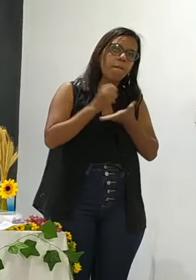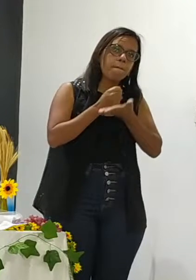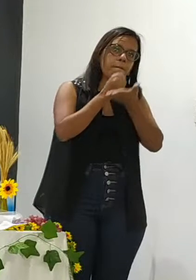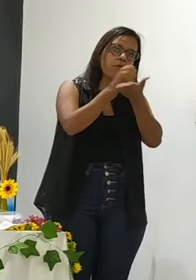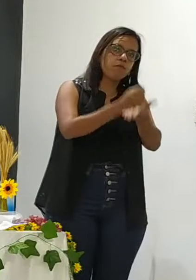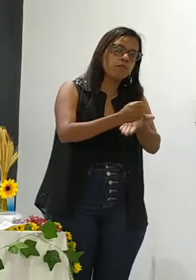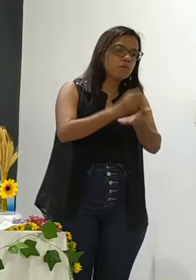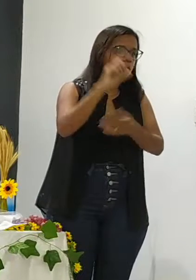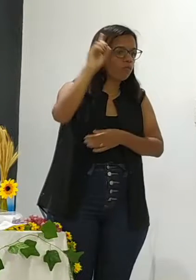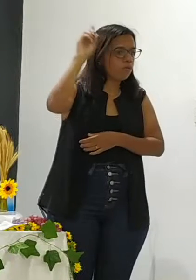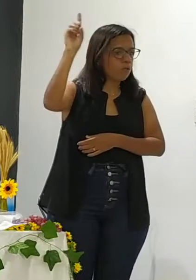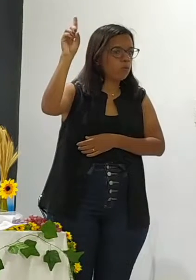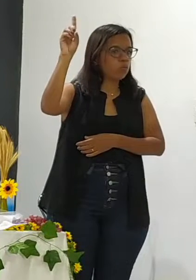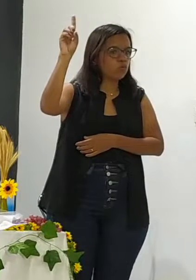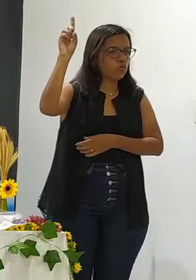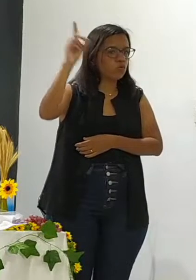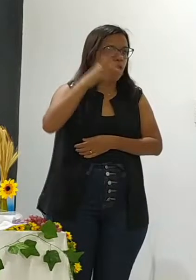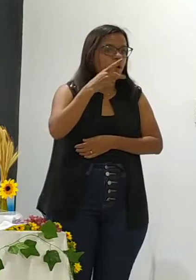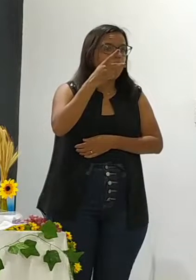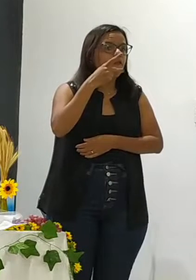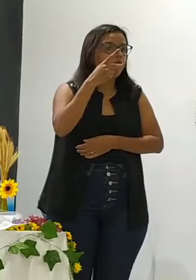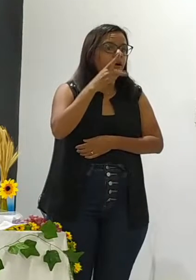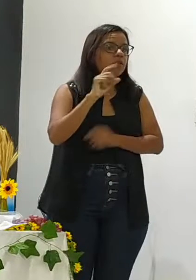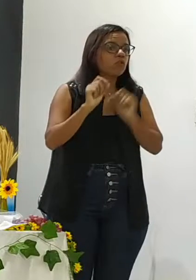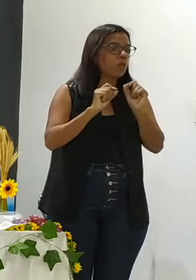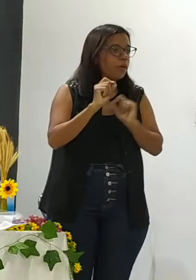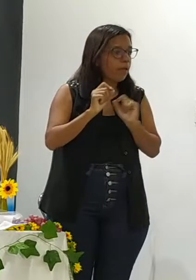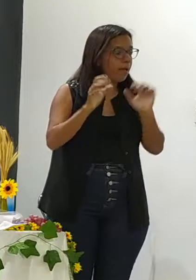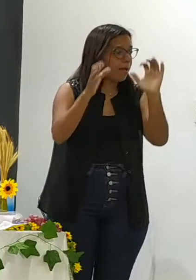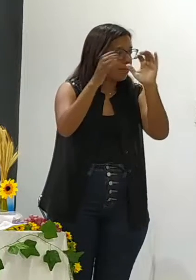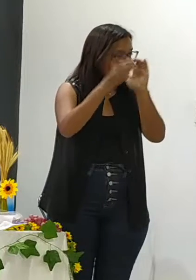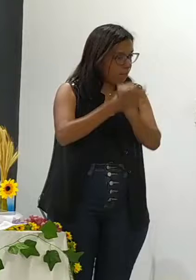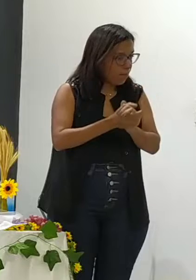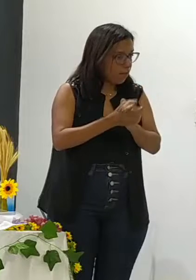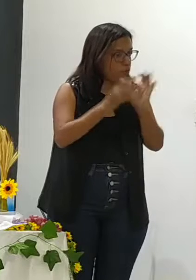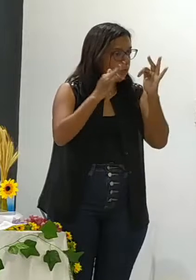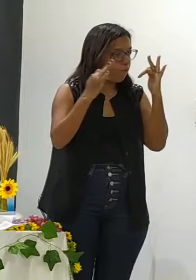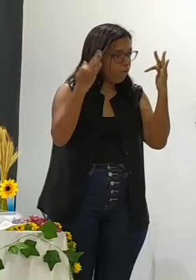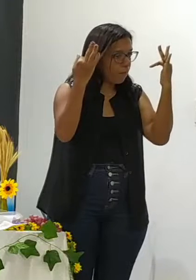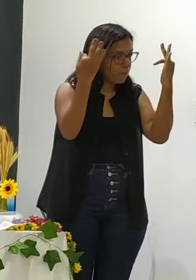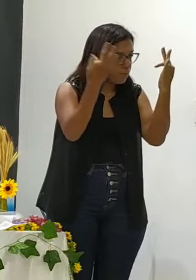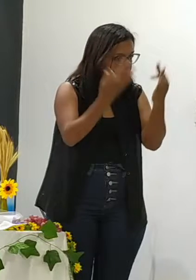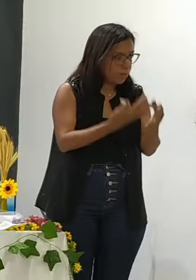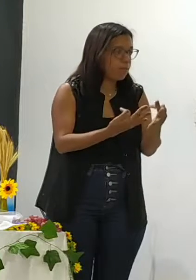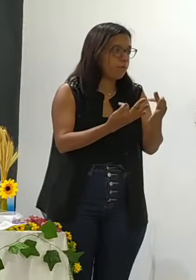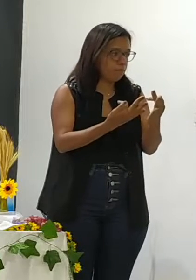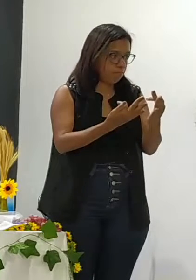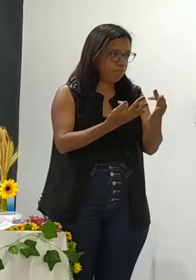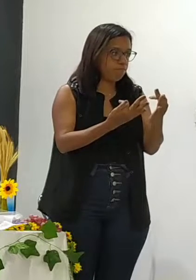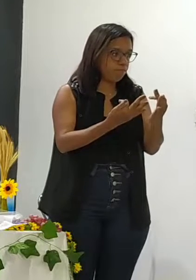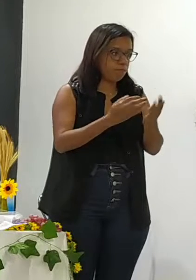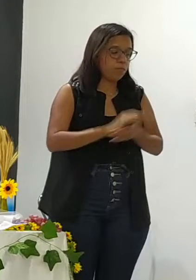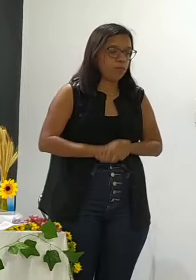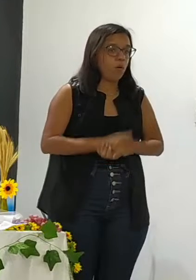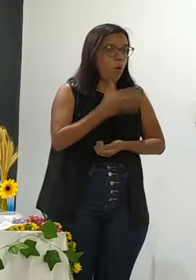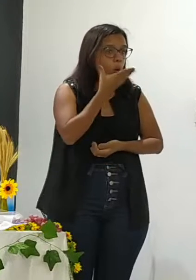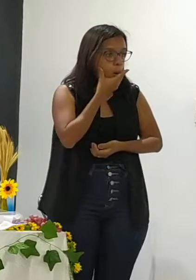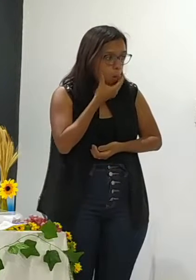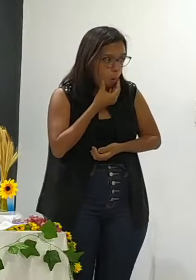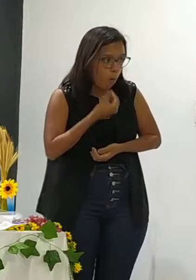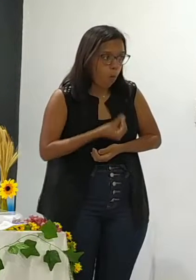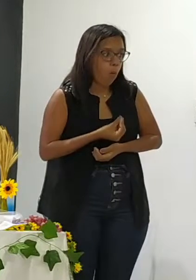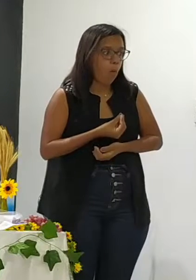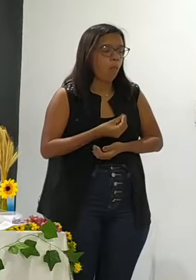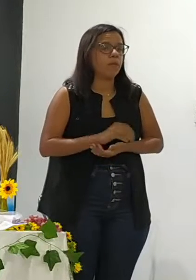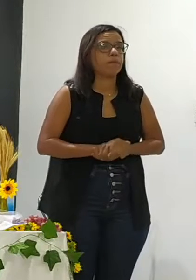Porque essa palavra ela fala sobre casamento, fala sobre uma família, fala sobre um homem